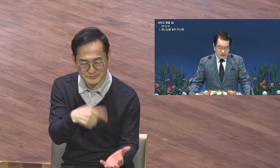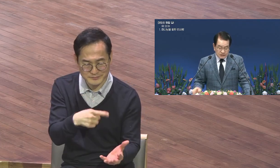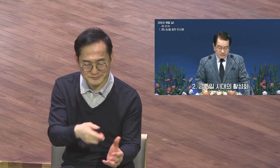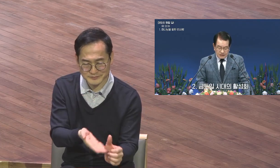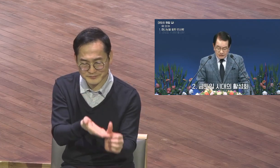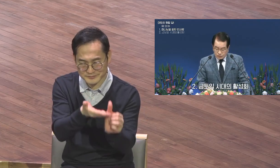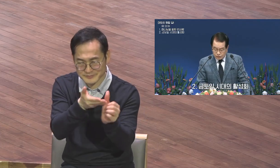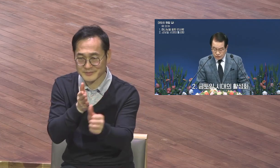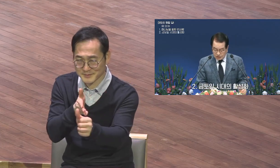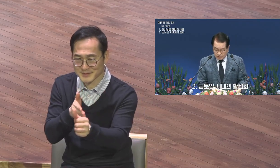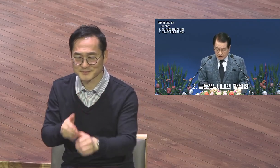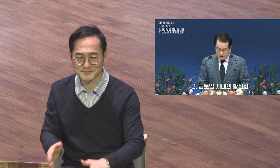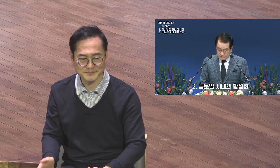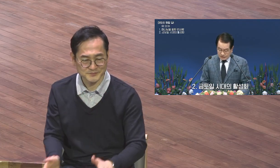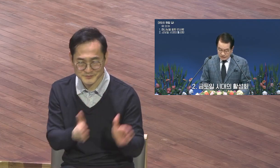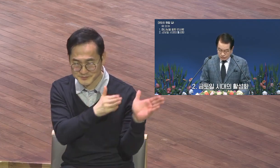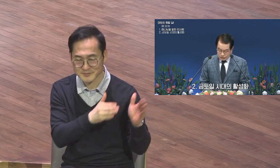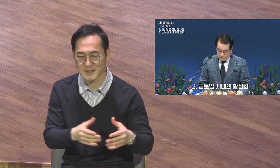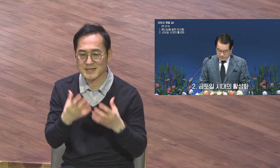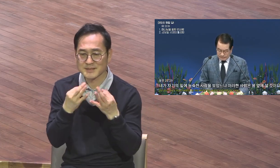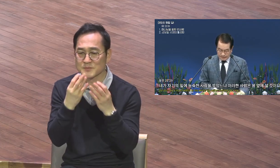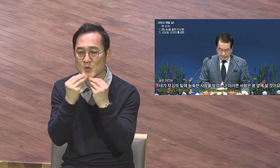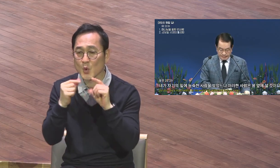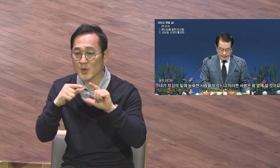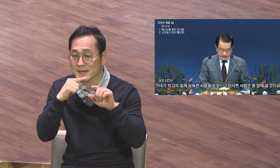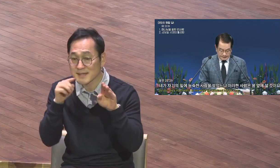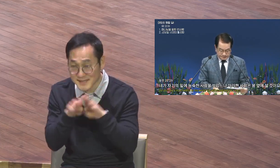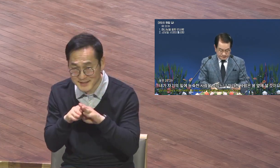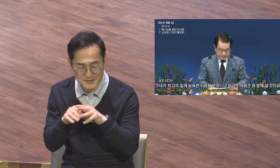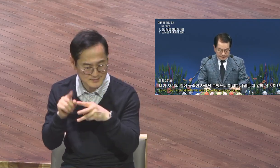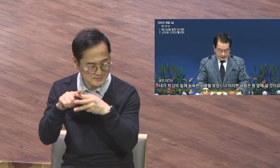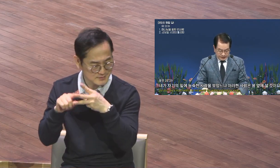시대에 활성화합니다. 29절을 보겠습니다. 29절.